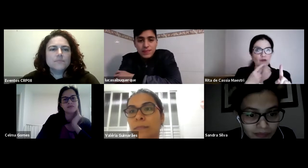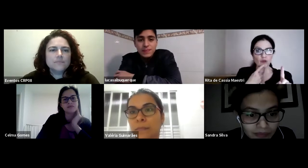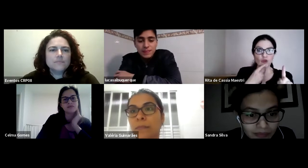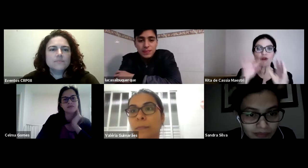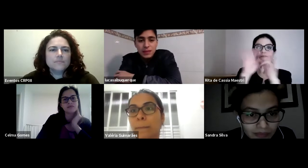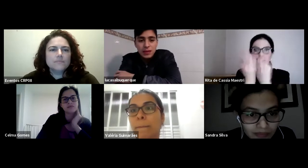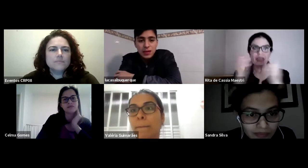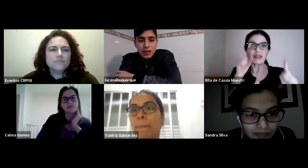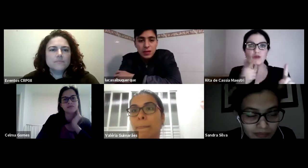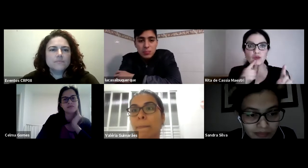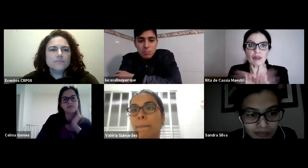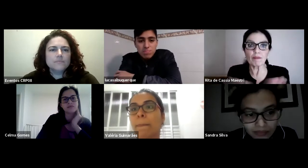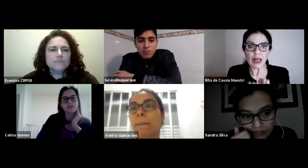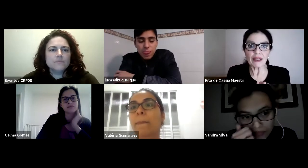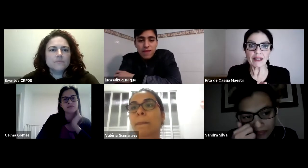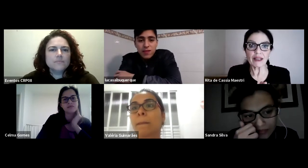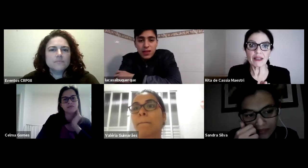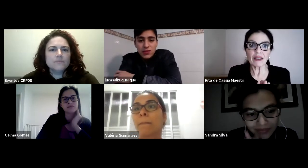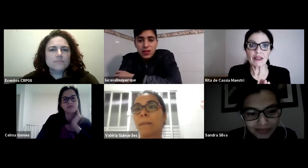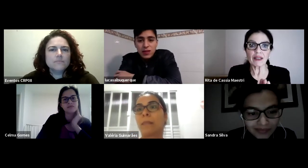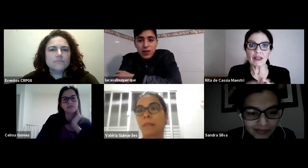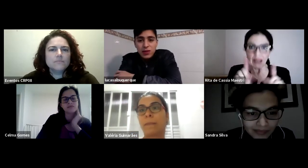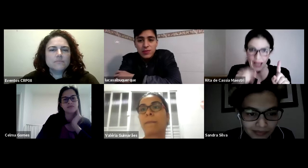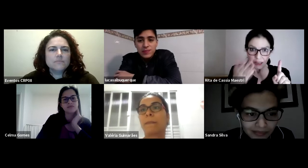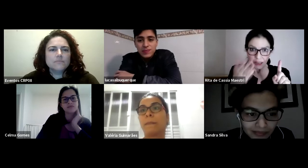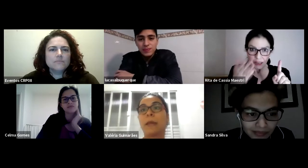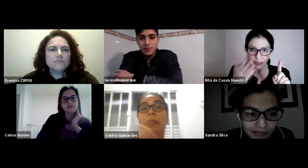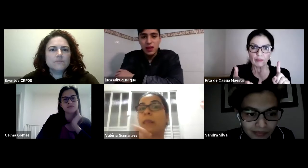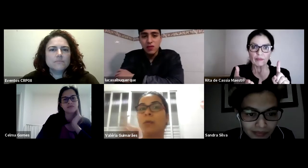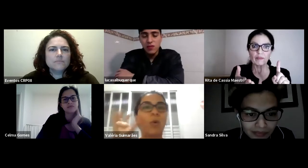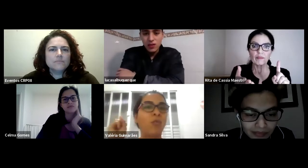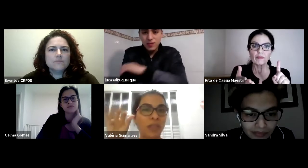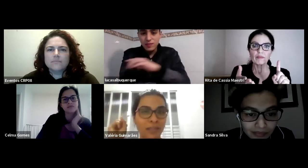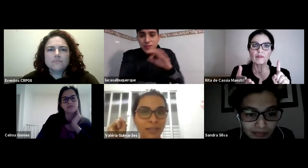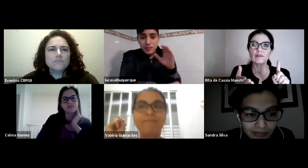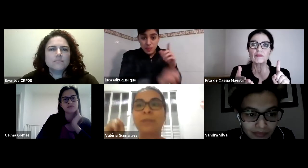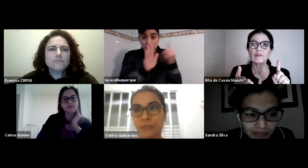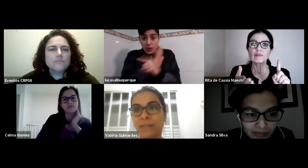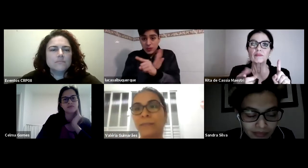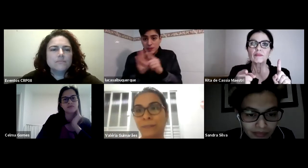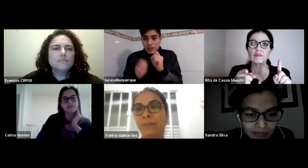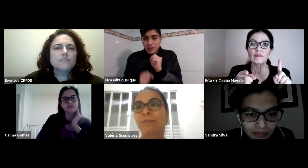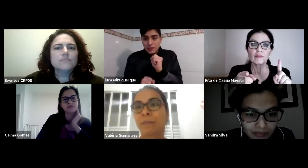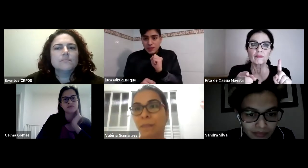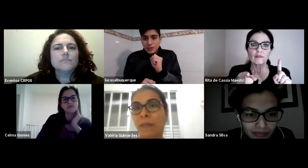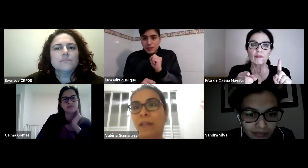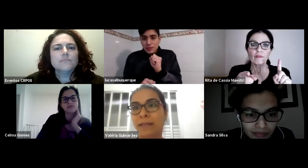né? Família surda também. A família é surda também ou não? É ouvinte?